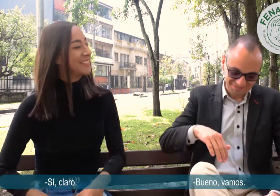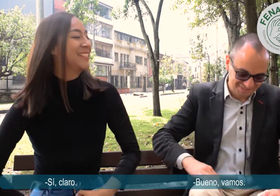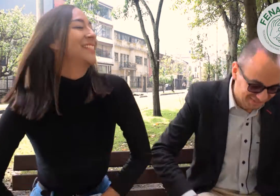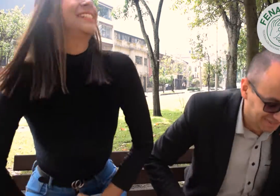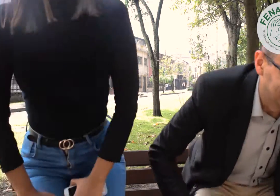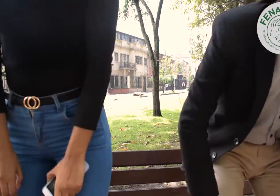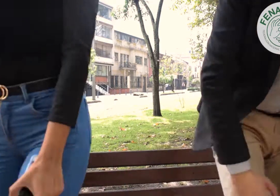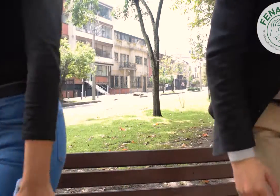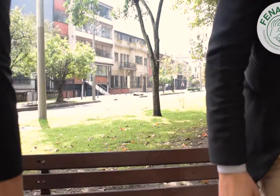vamos